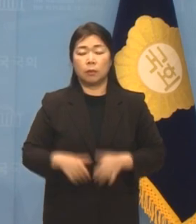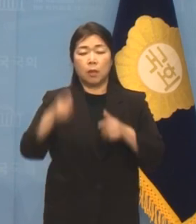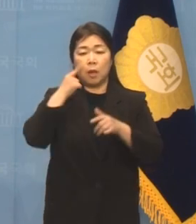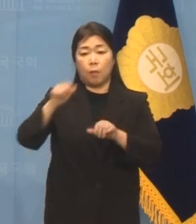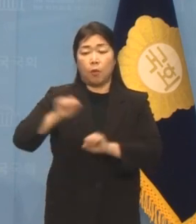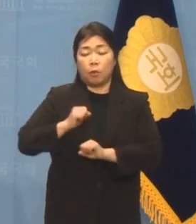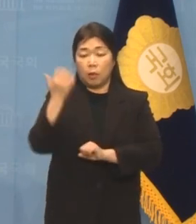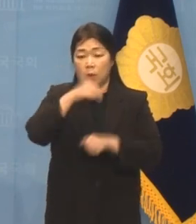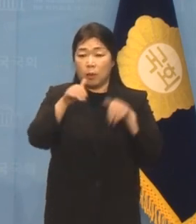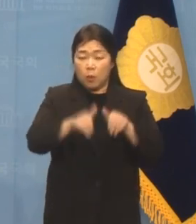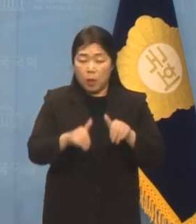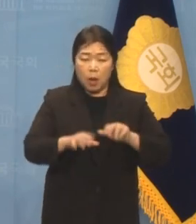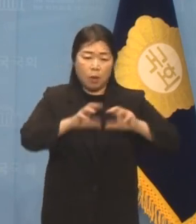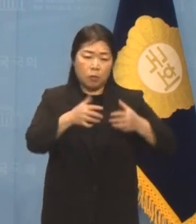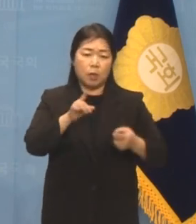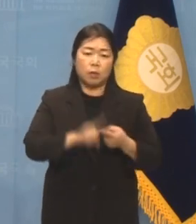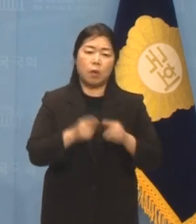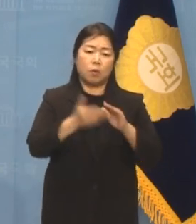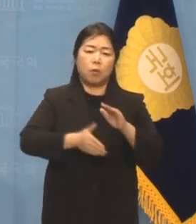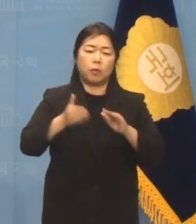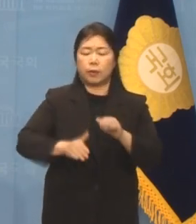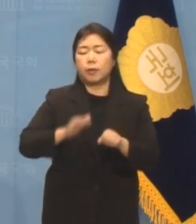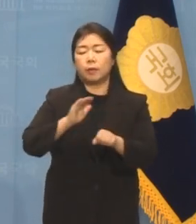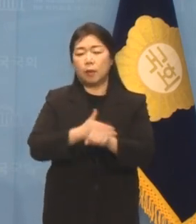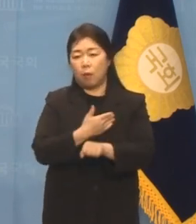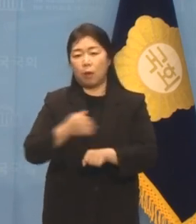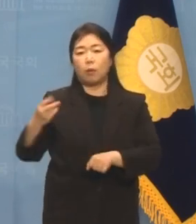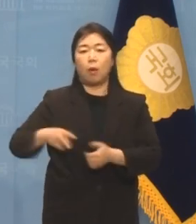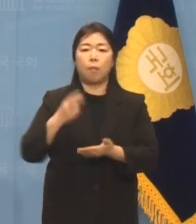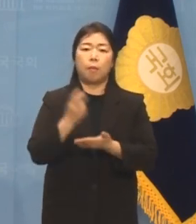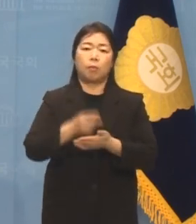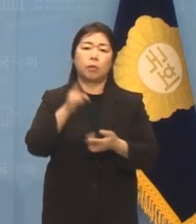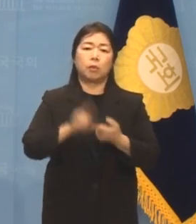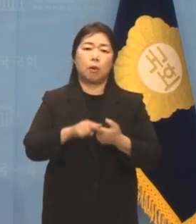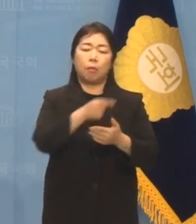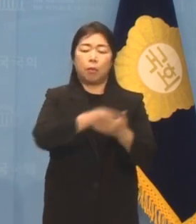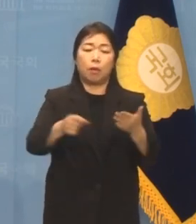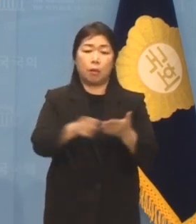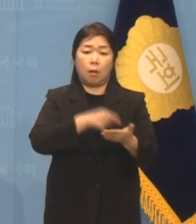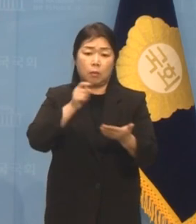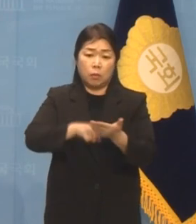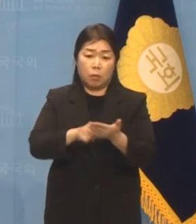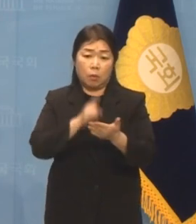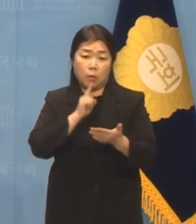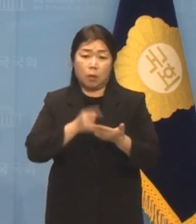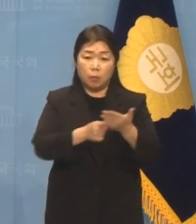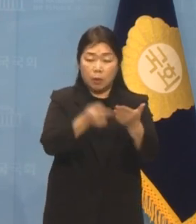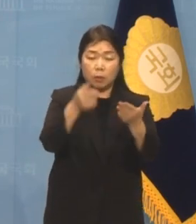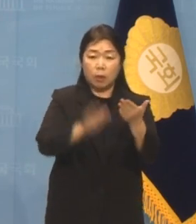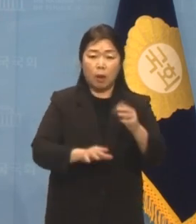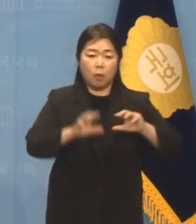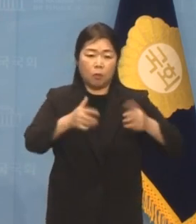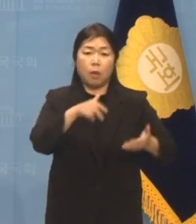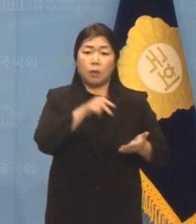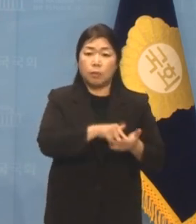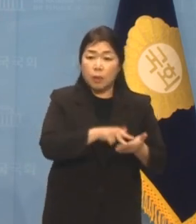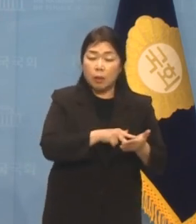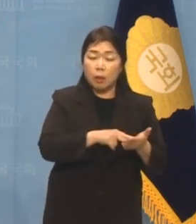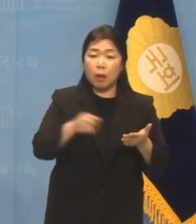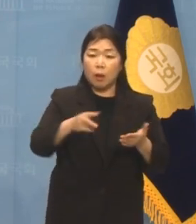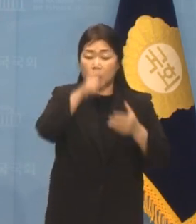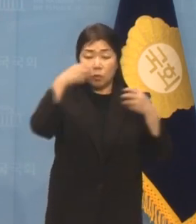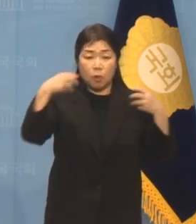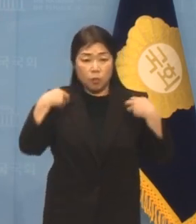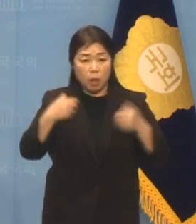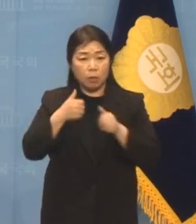성노예의 국가적 공식 사과와 법적 배상을 촉구하는데 국가의 입장이 정부에 따라